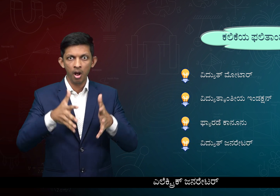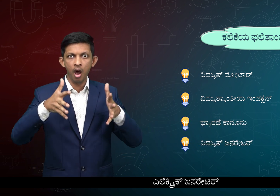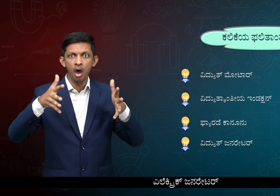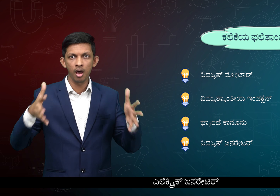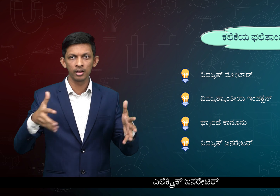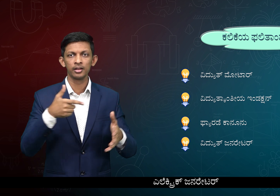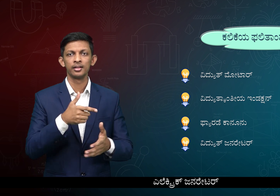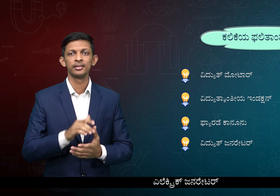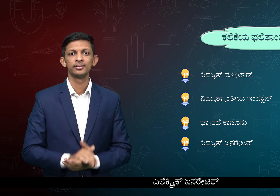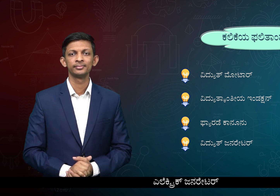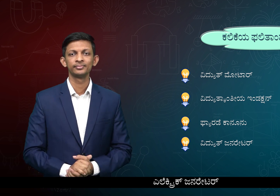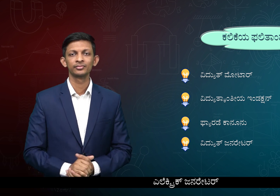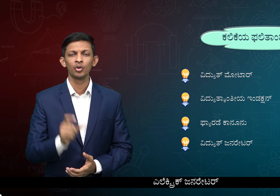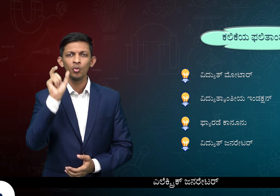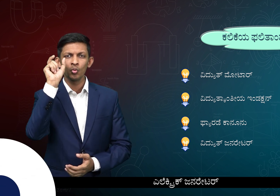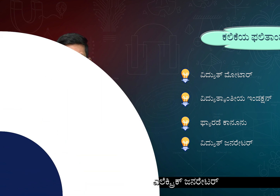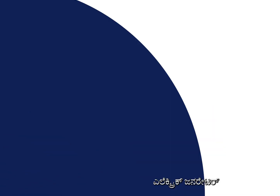ಎಲೆಕ್ಟ್ರಿಕ್ ಜನರೇಟರ್.